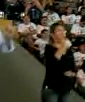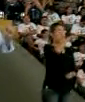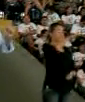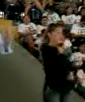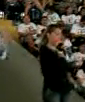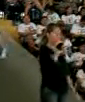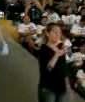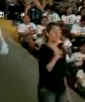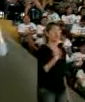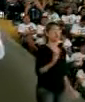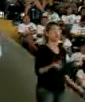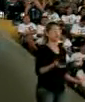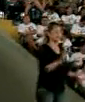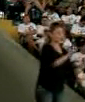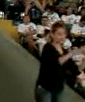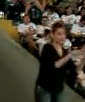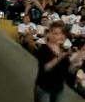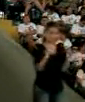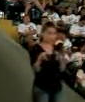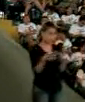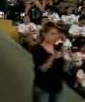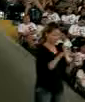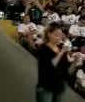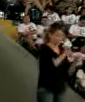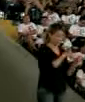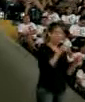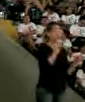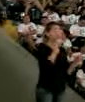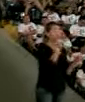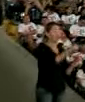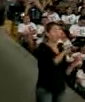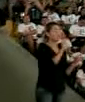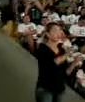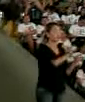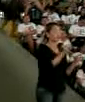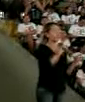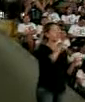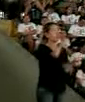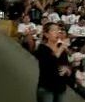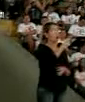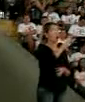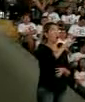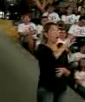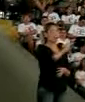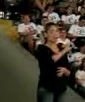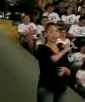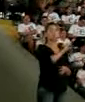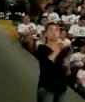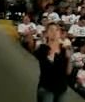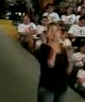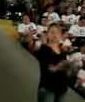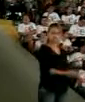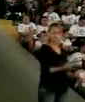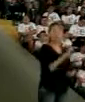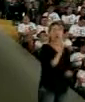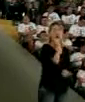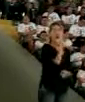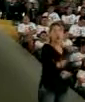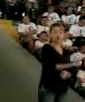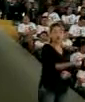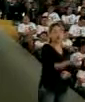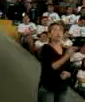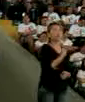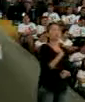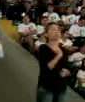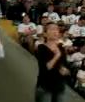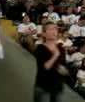e regressistas. Os progressistas a favor do ato adicional. Pronto, entrega para ele ali. Os progressistas a favor do